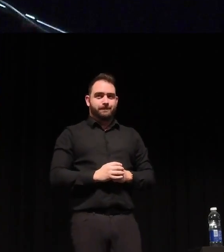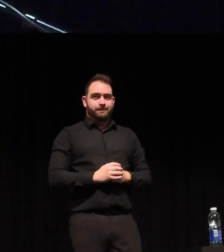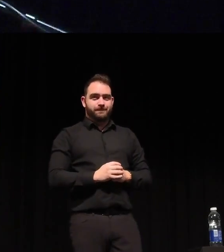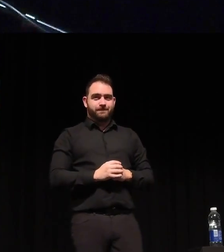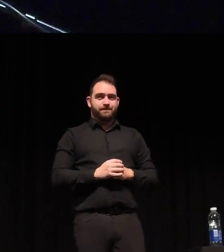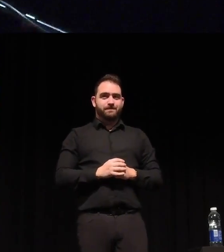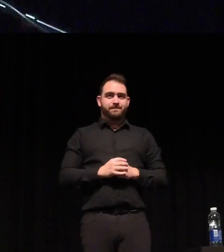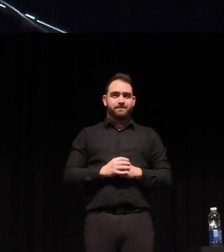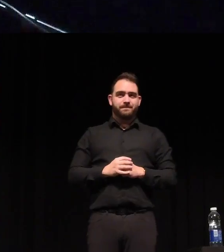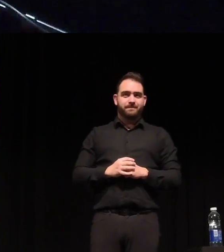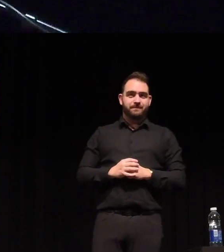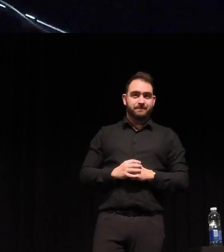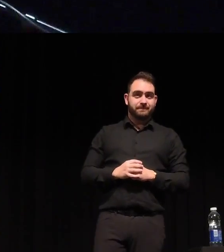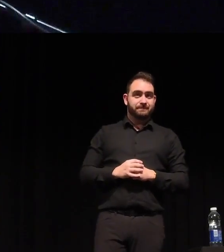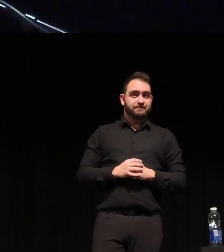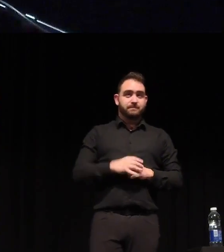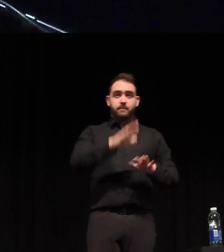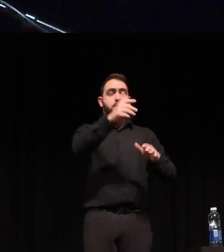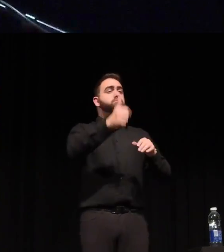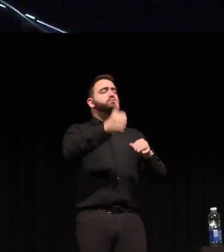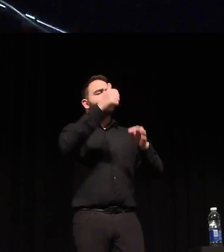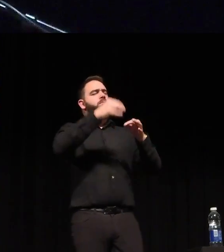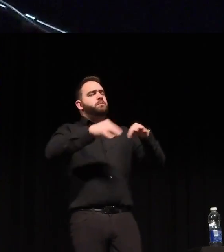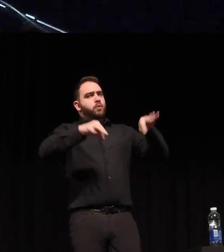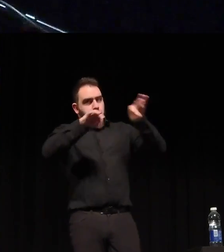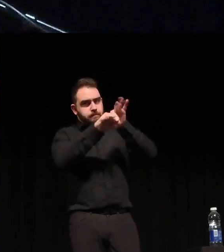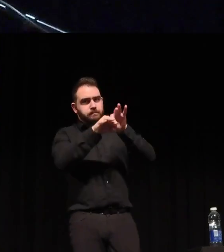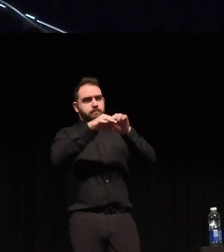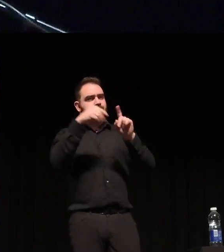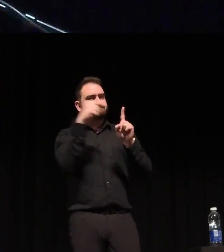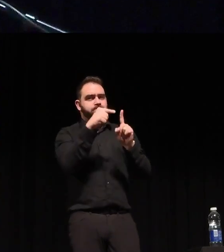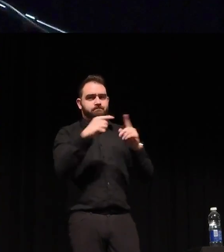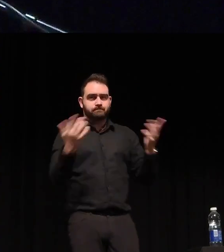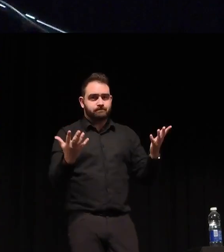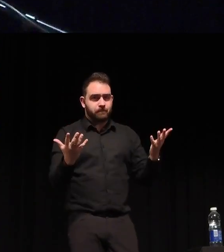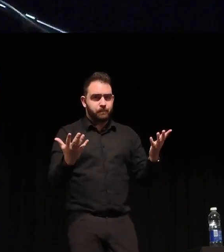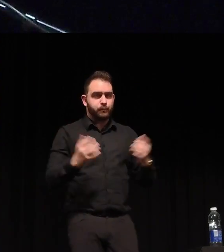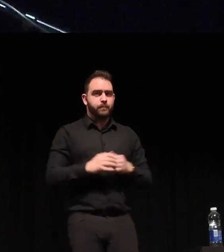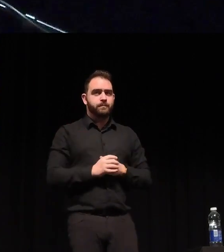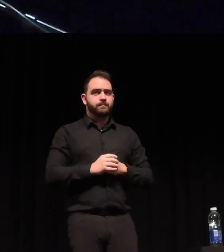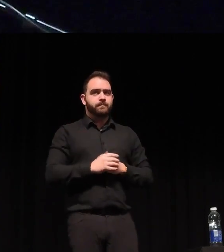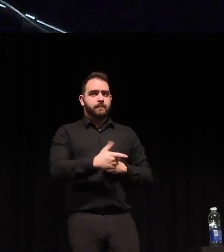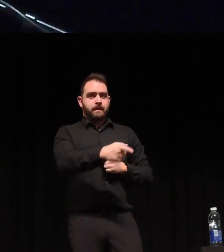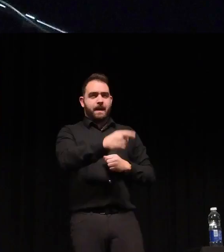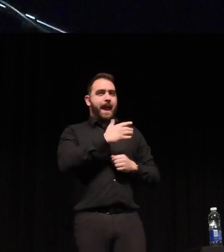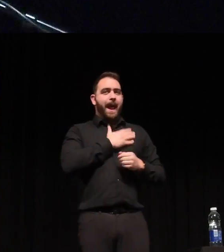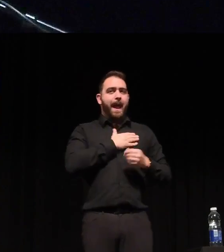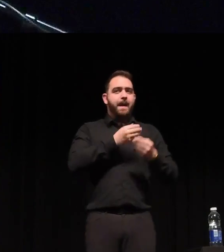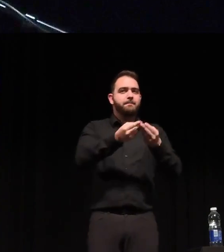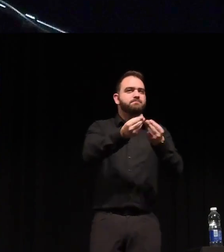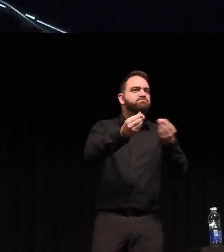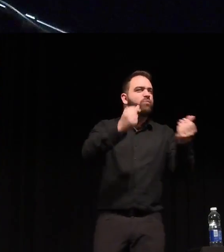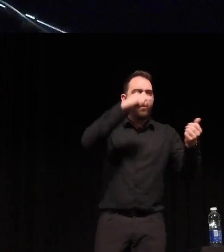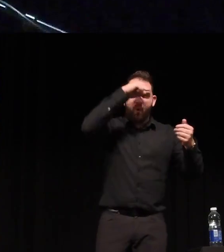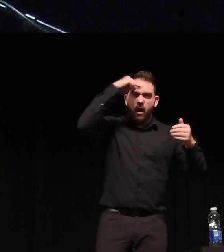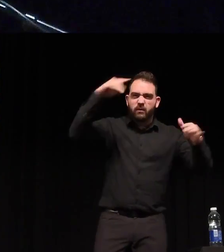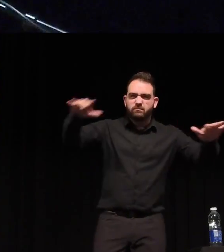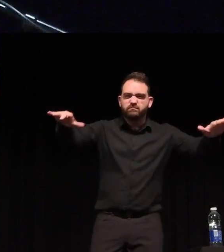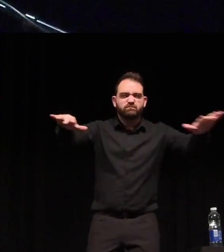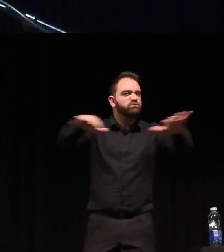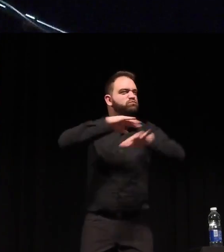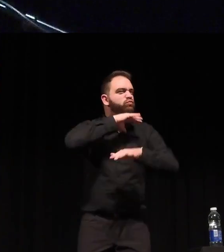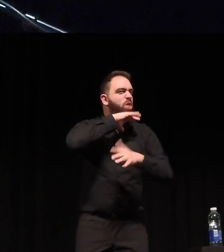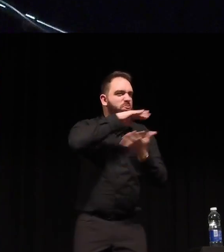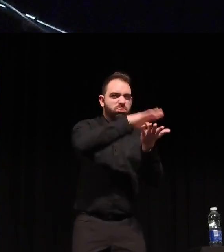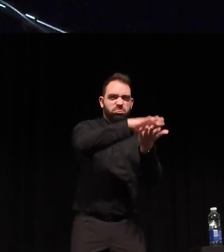Mais ce qu'il aime par-dessus tout, savez-vous quoi? Il aime de la boue fraîche. Oh, quand il voit de la boue